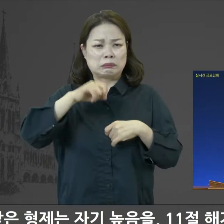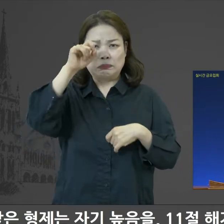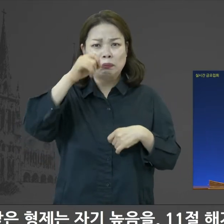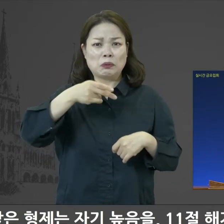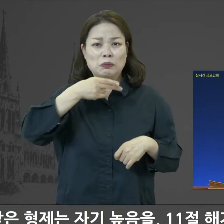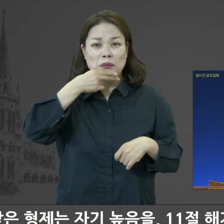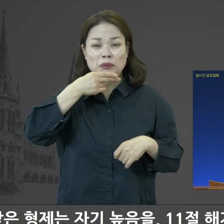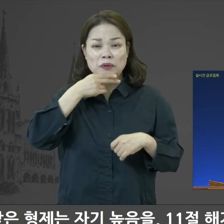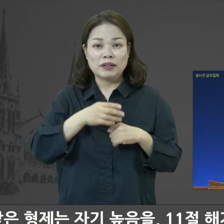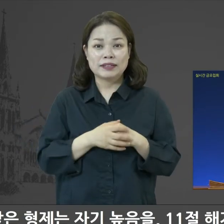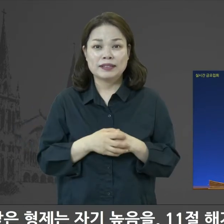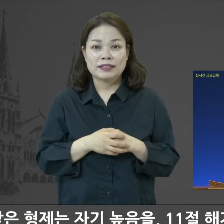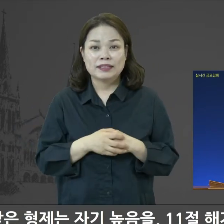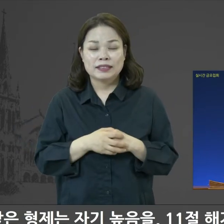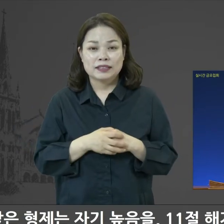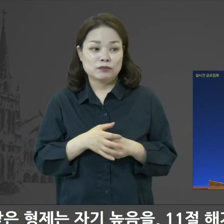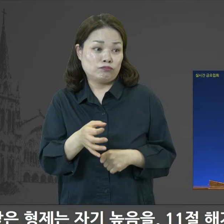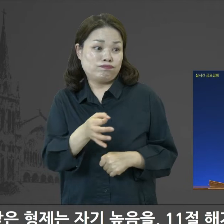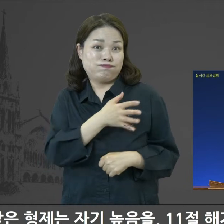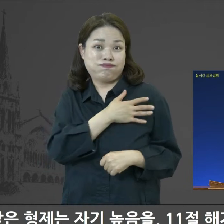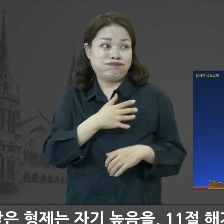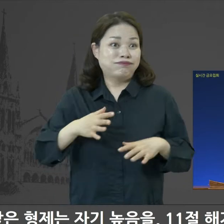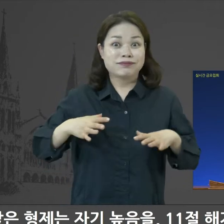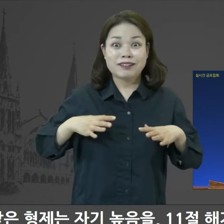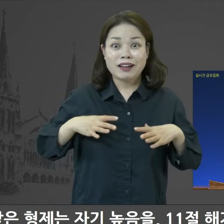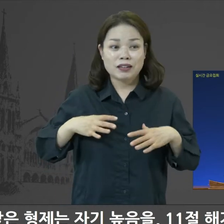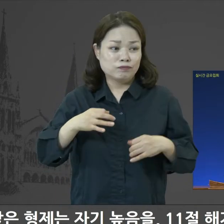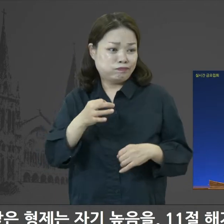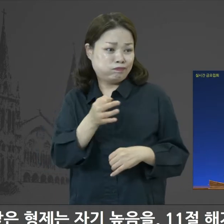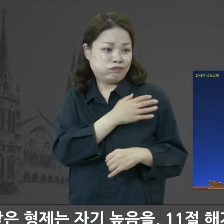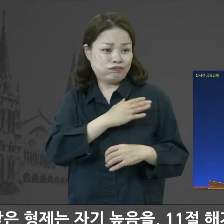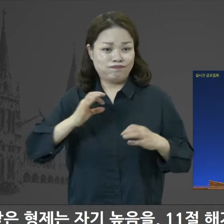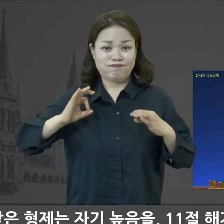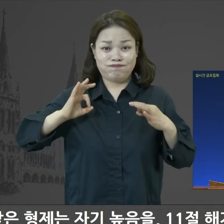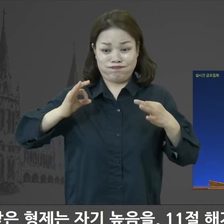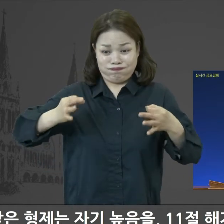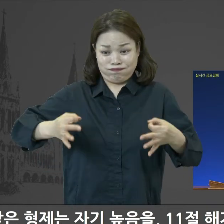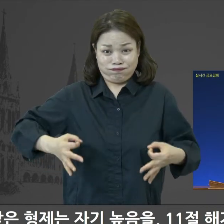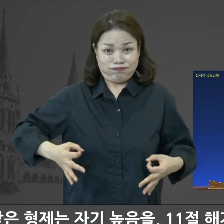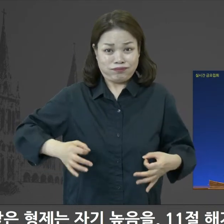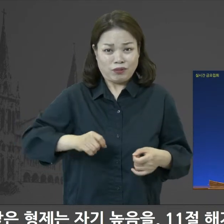않는다. 부 자랑하는데 그 부도 오래가지 않는다.